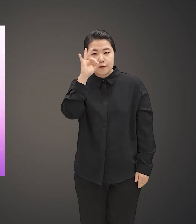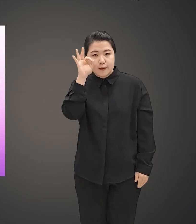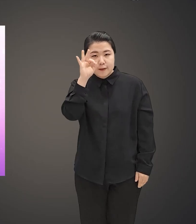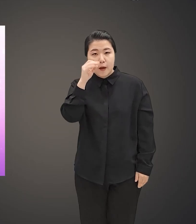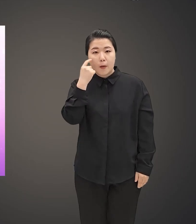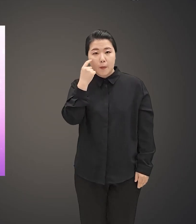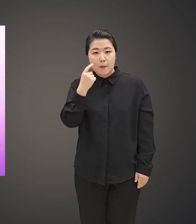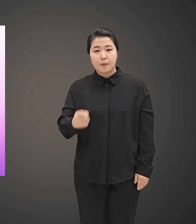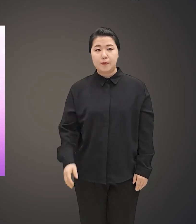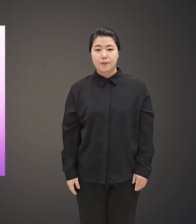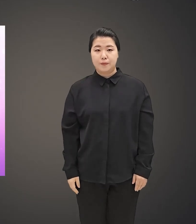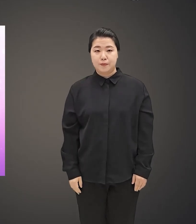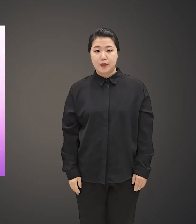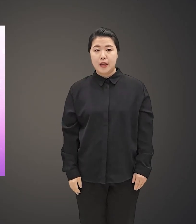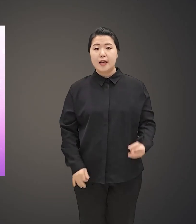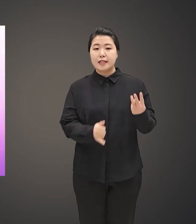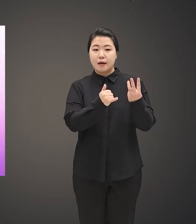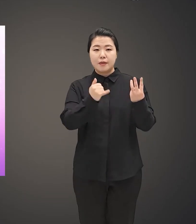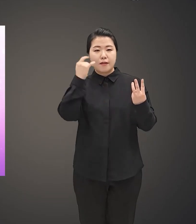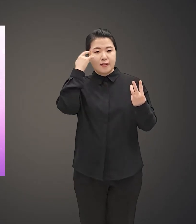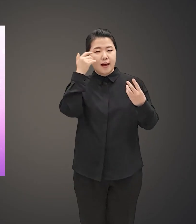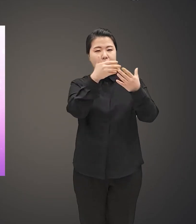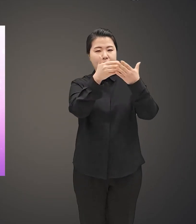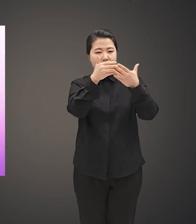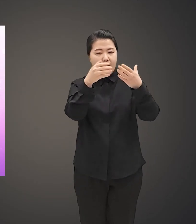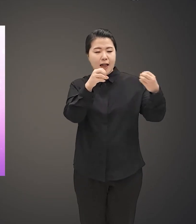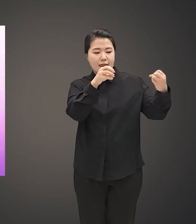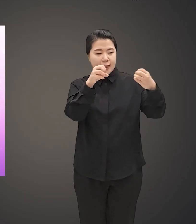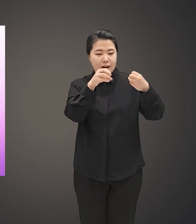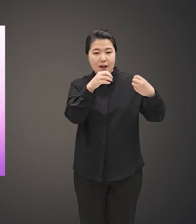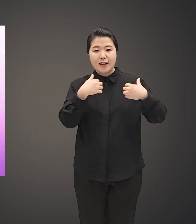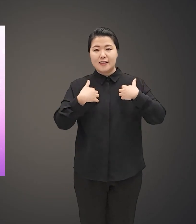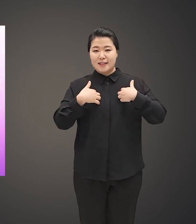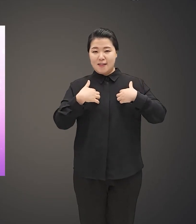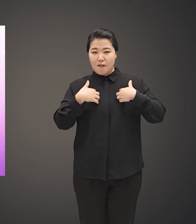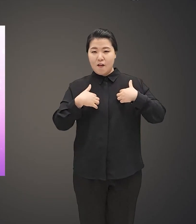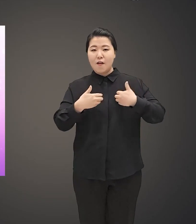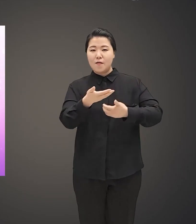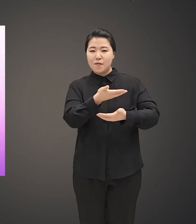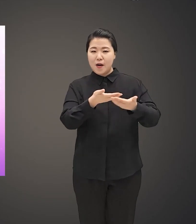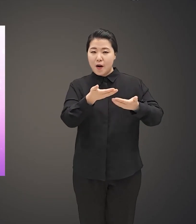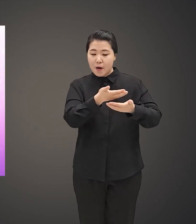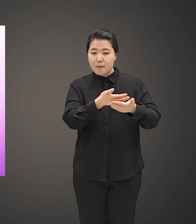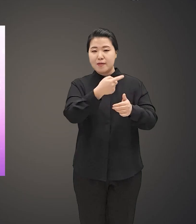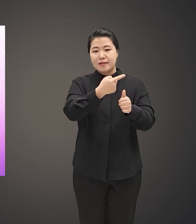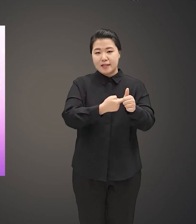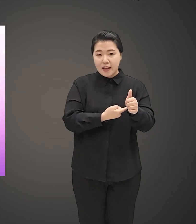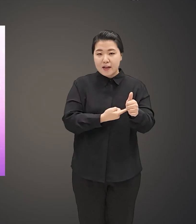세 명이서 선자이모의 첫사랑을 찾기 위한 추리와 상상으로 즐거운 시간을 보내면서